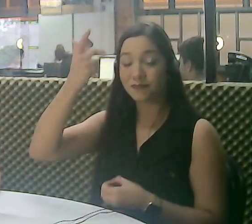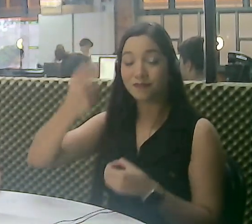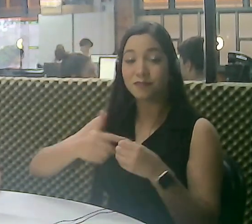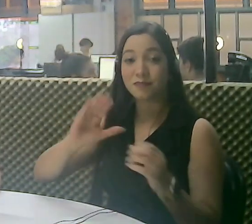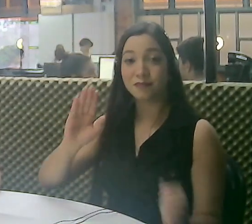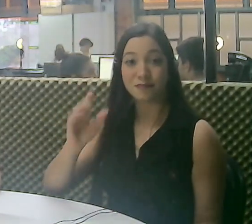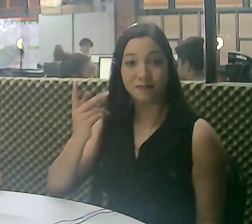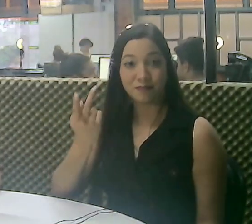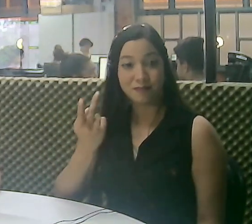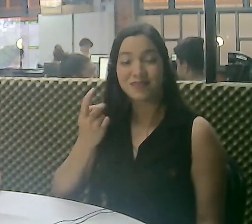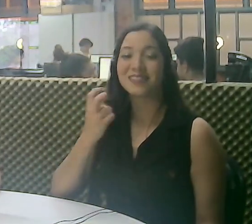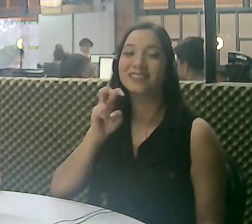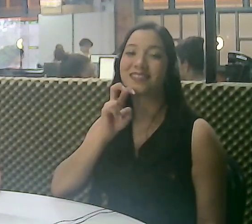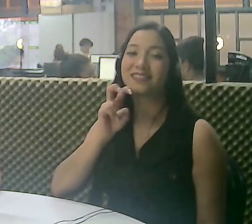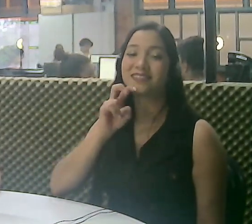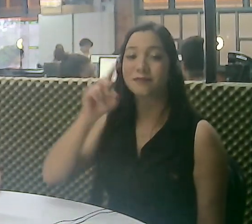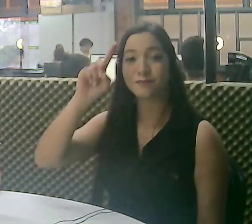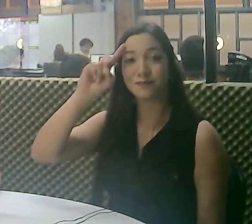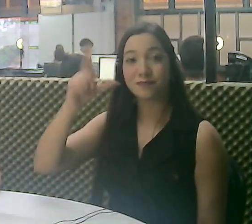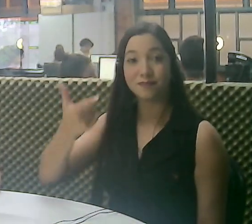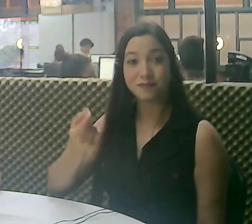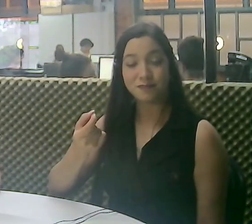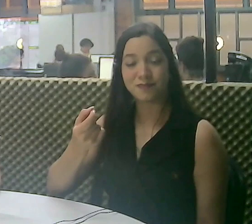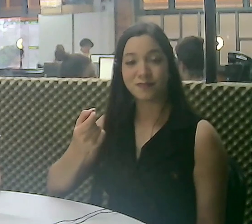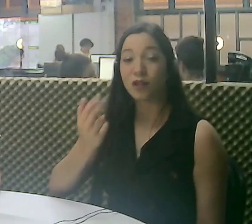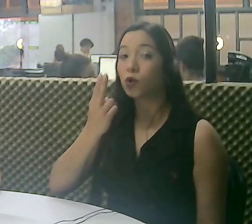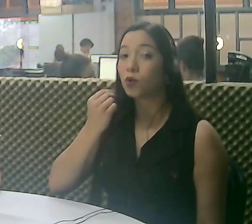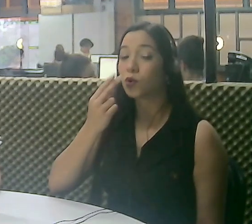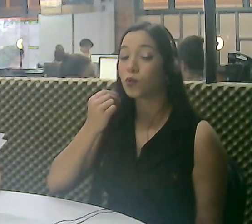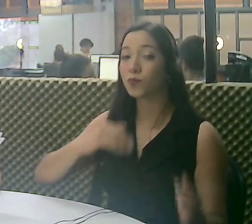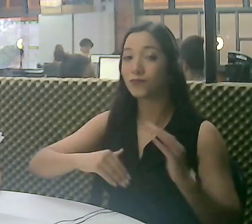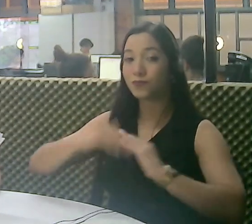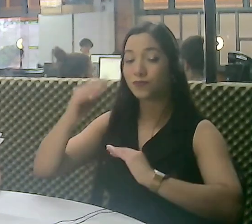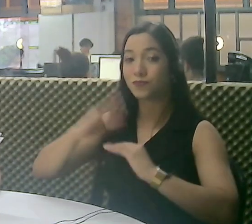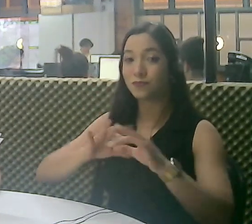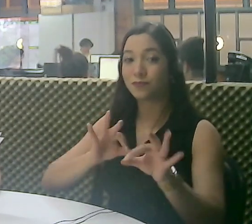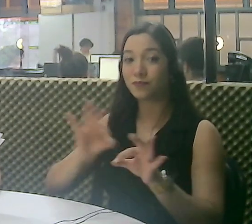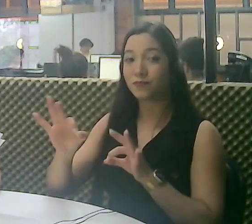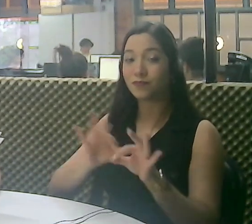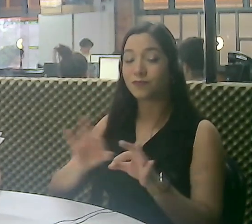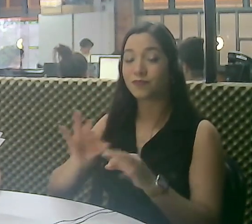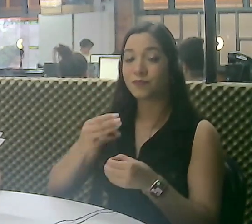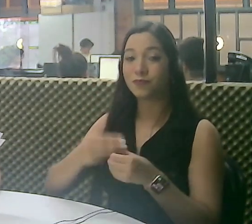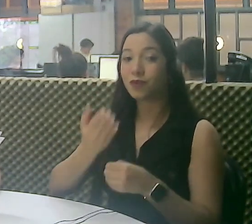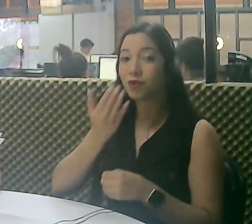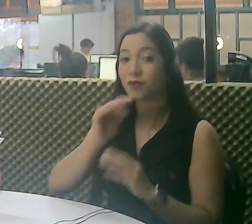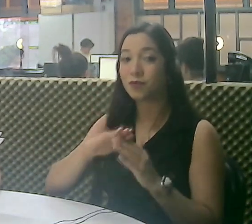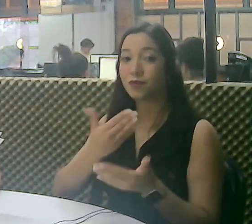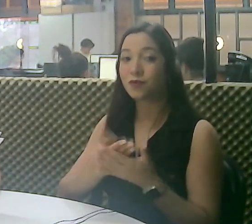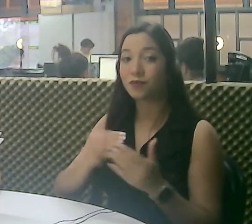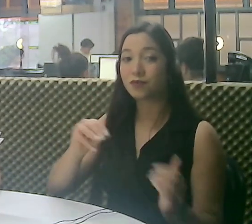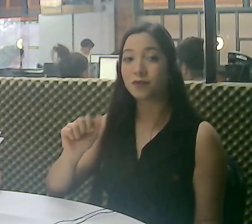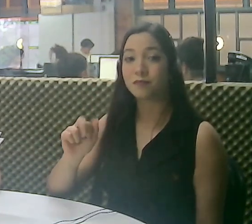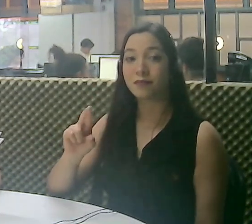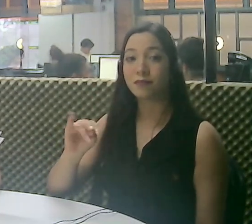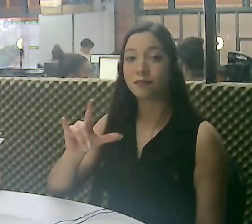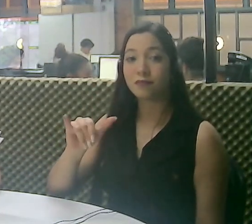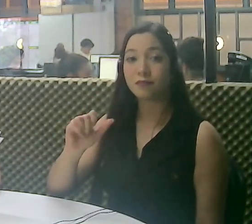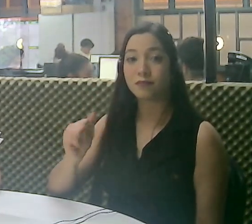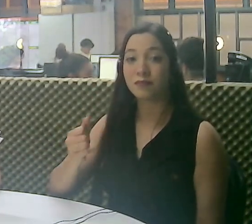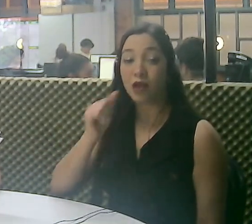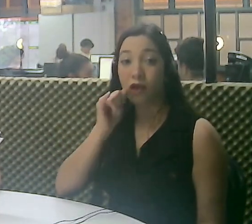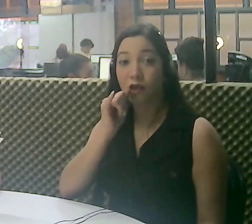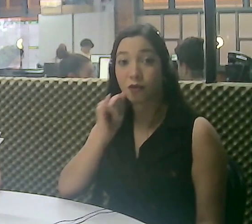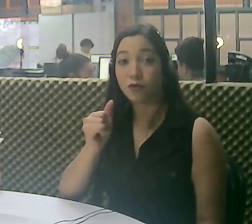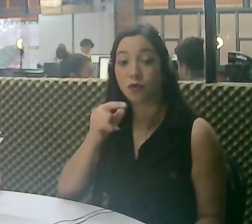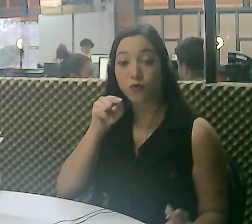Horizonte nesta quinta-feira, dia 20. A nutricionista do Programa Municipal de Alimentação Escolar, Marília Martins Santos, nos